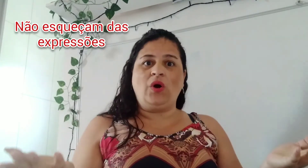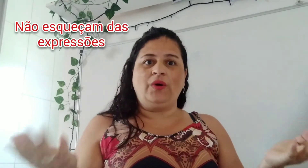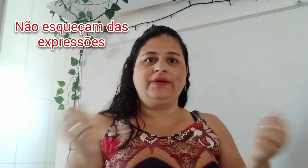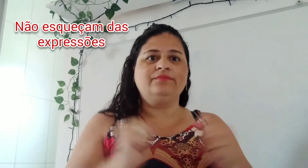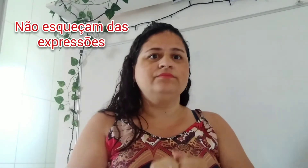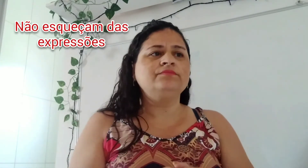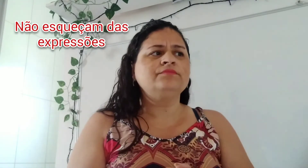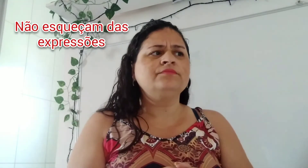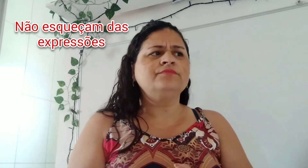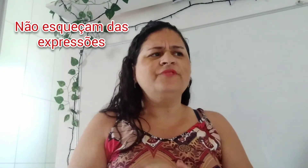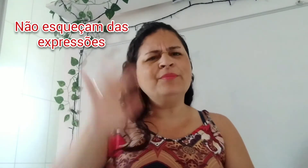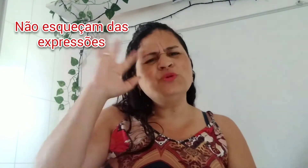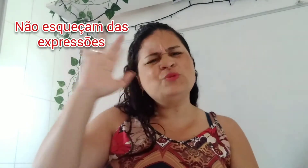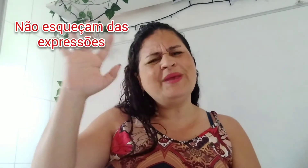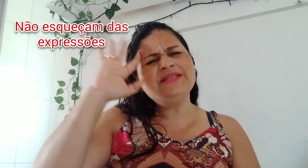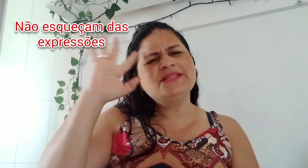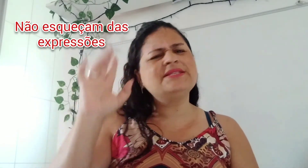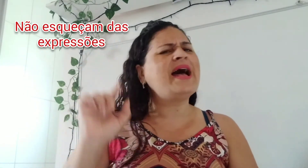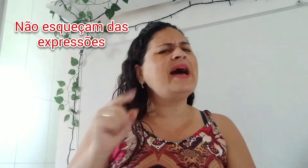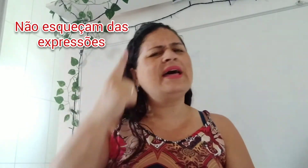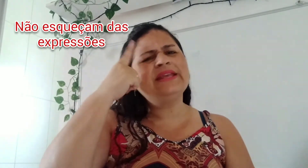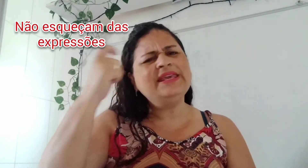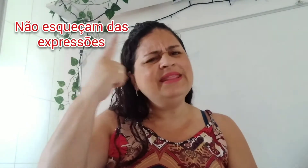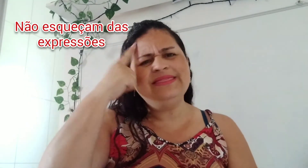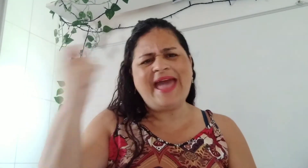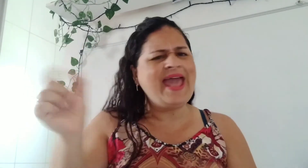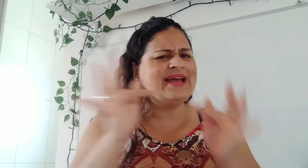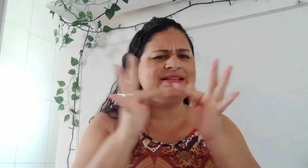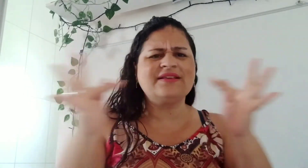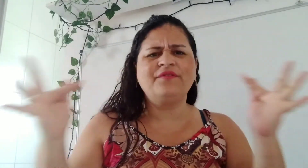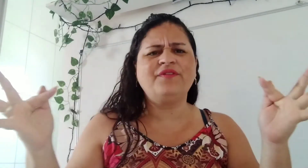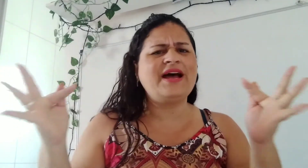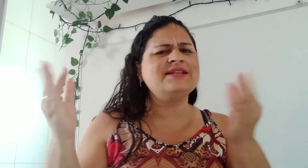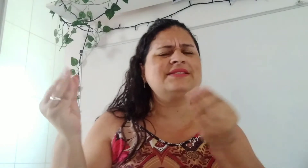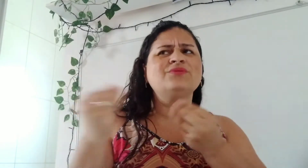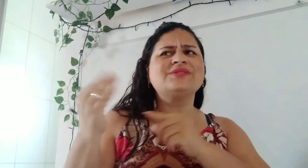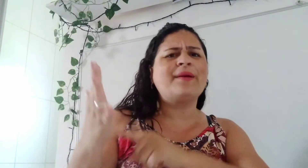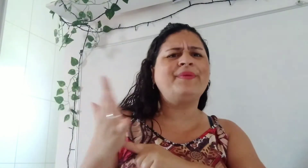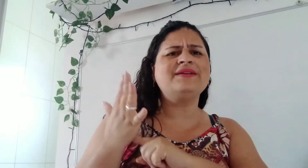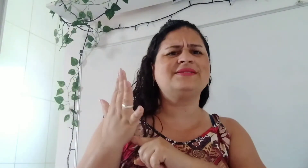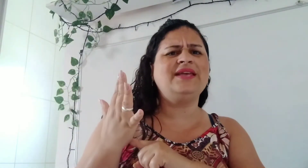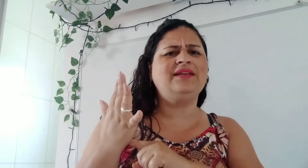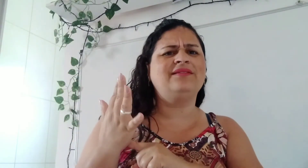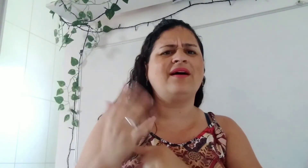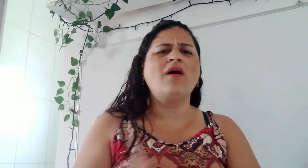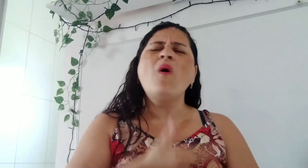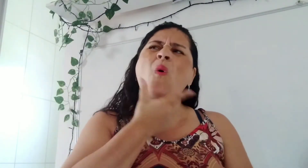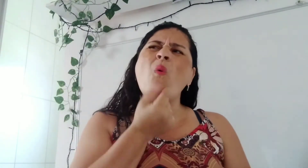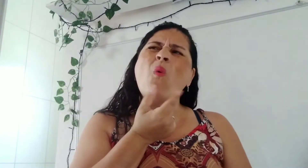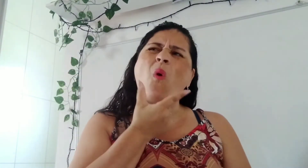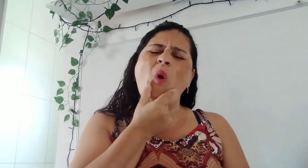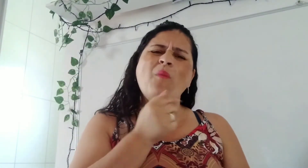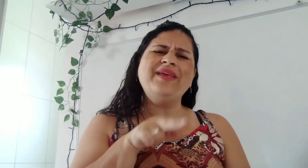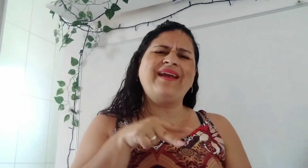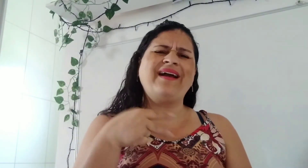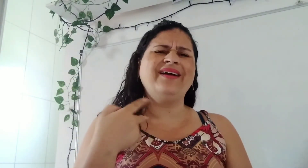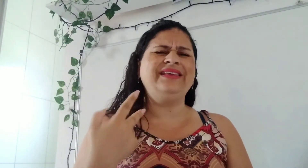Agora, vamos pensar que ideia essa frase nos apresenta. O homem caiu